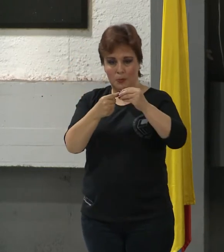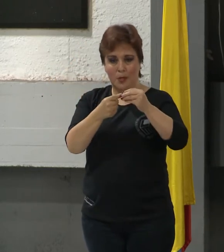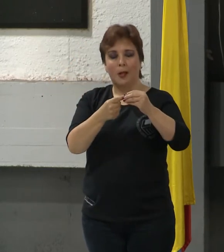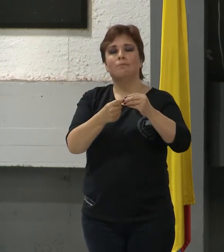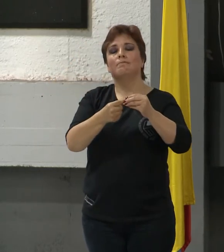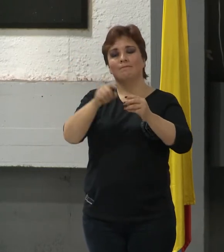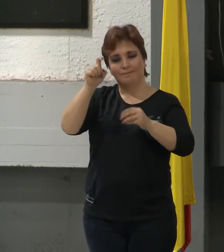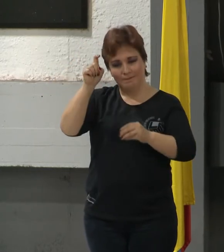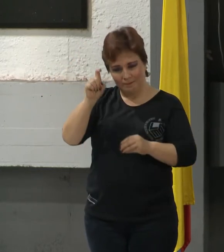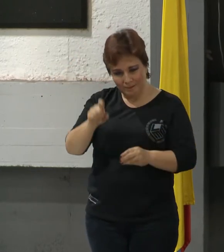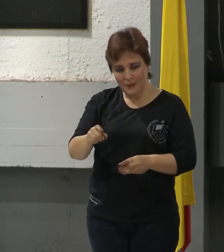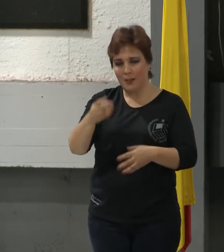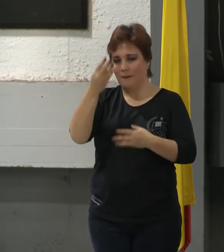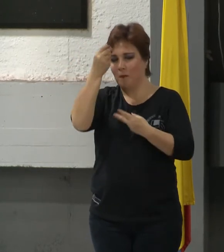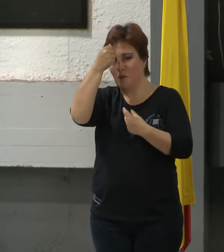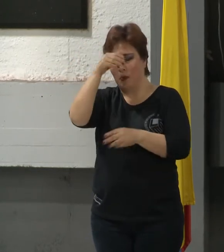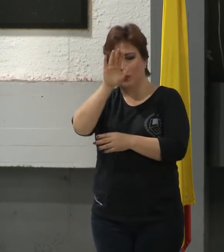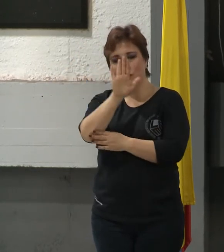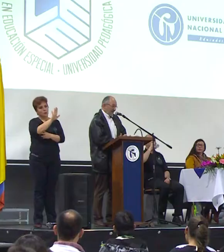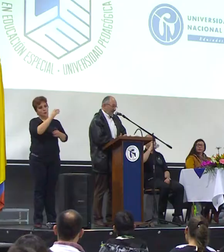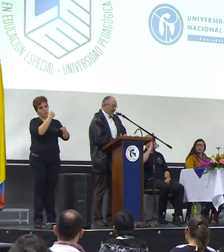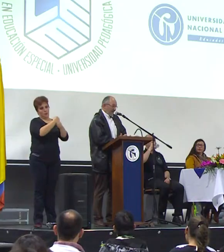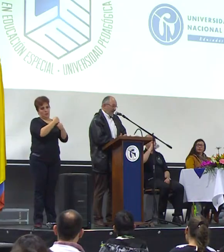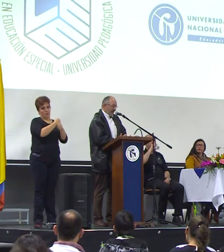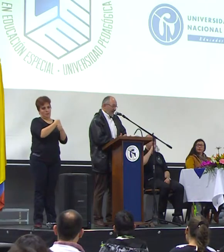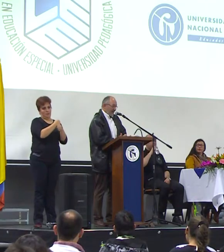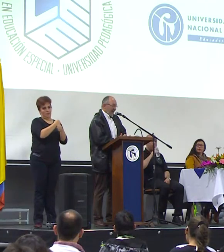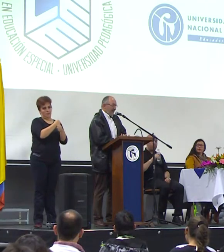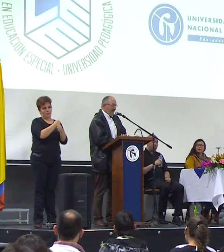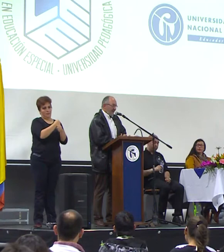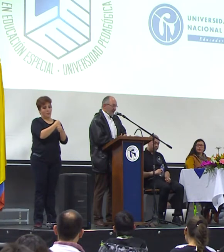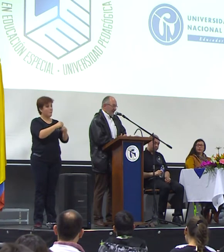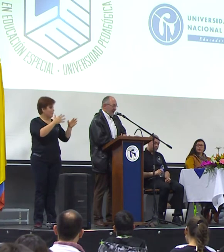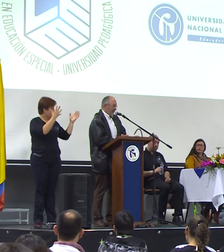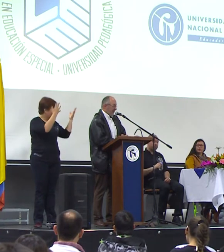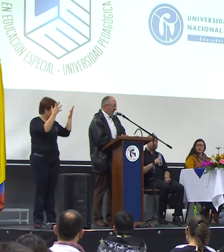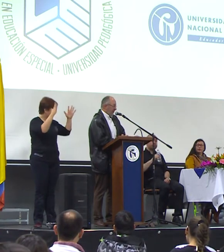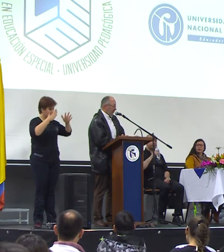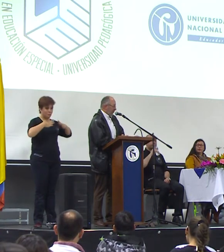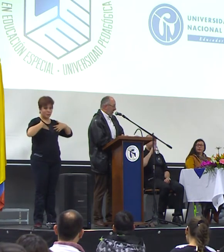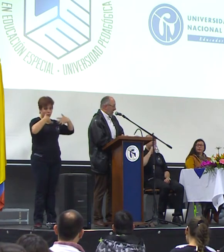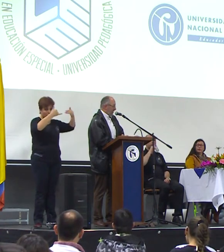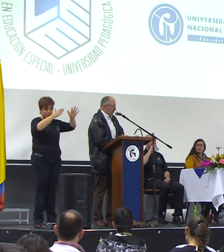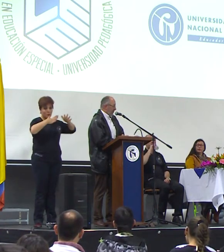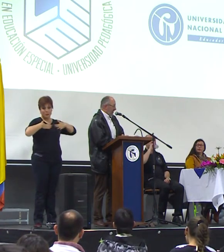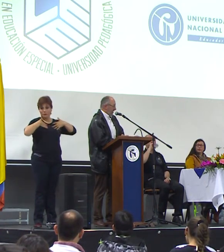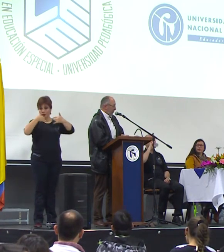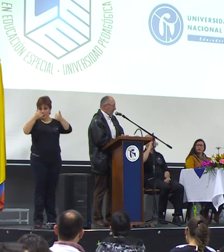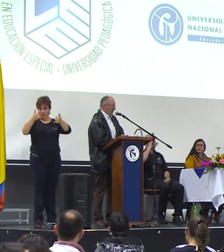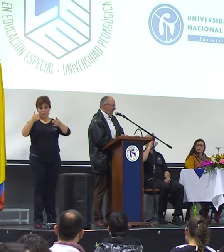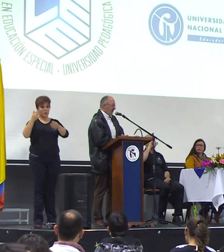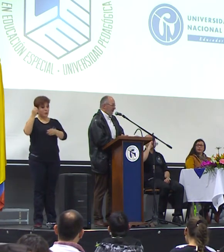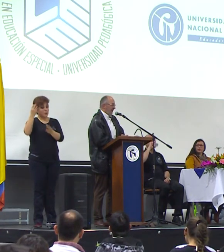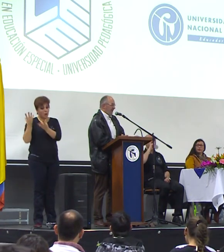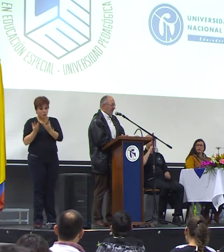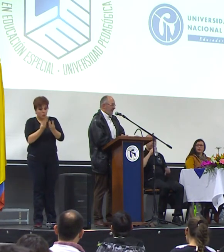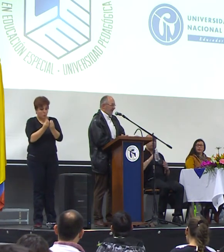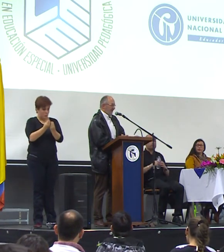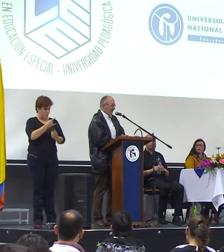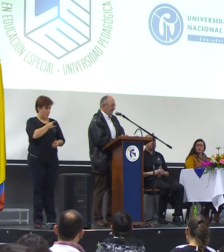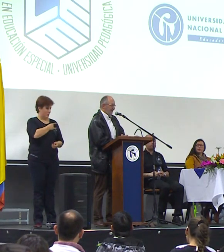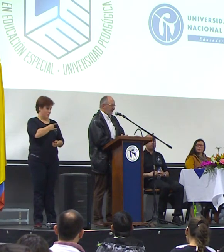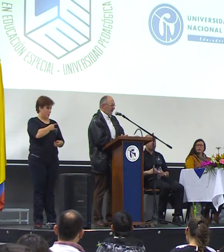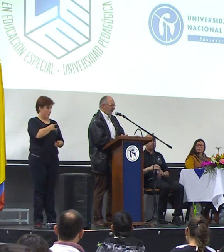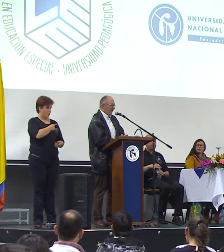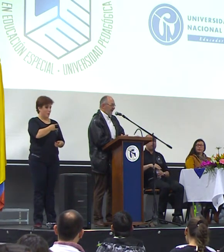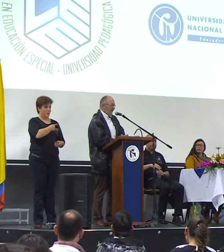por el trabajo que hace felicidades felicitaciones a los colegas de la universidad por ese trabajo que hacen desde